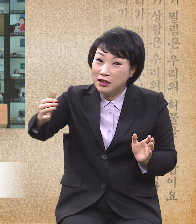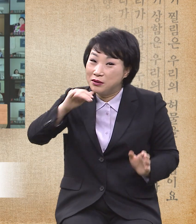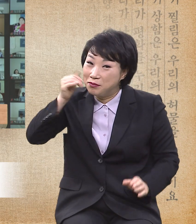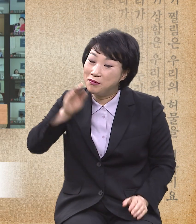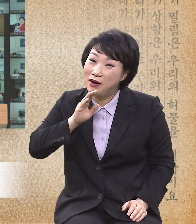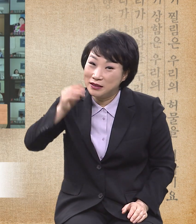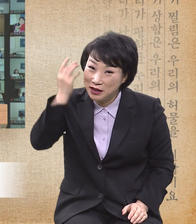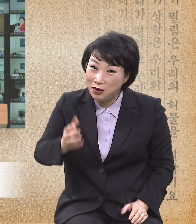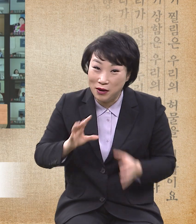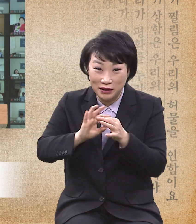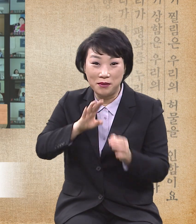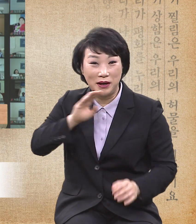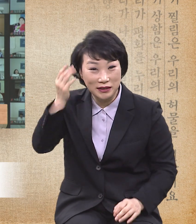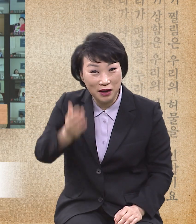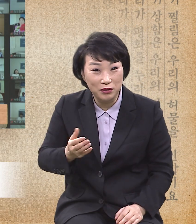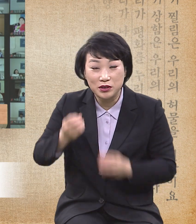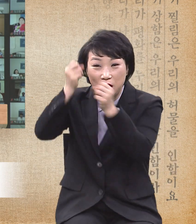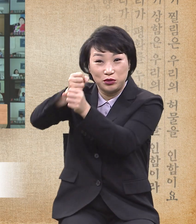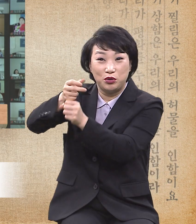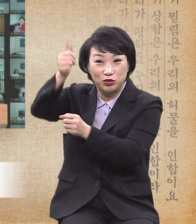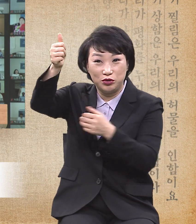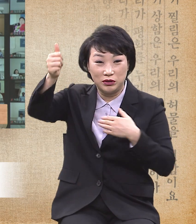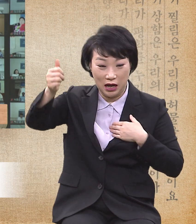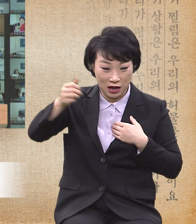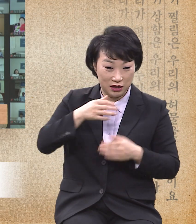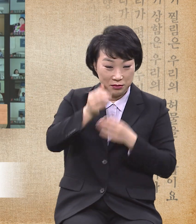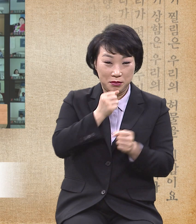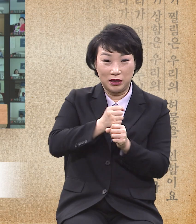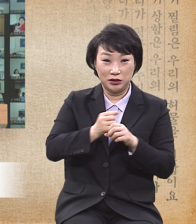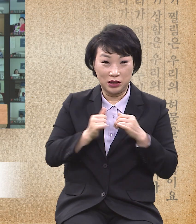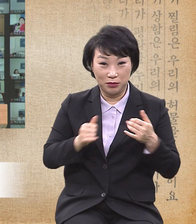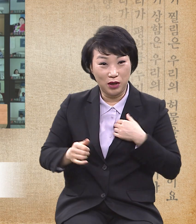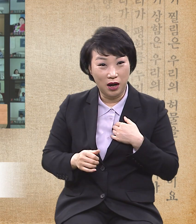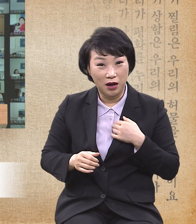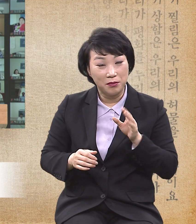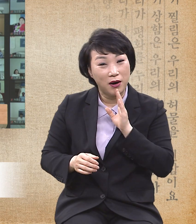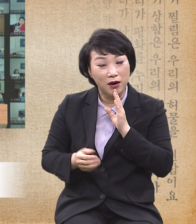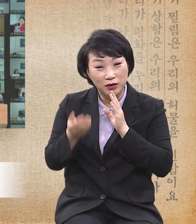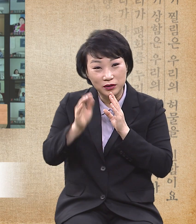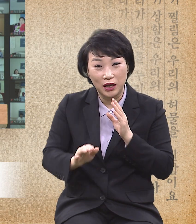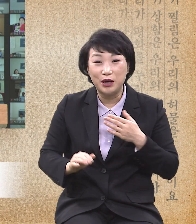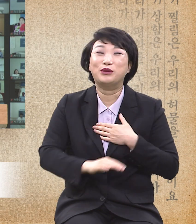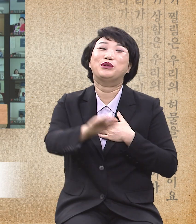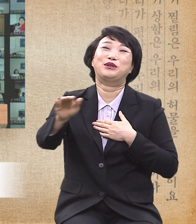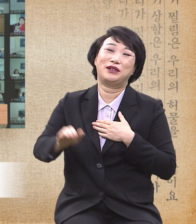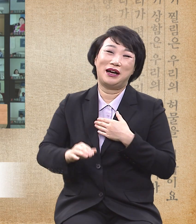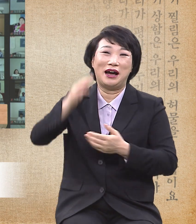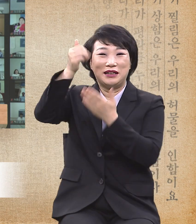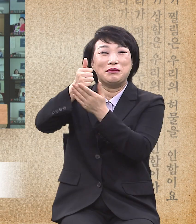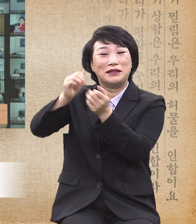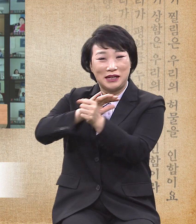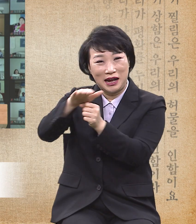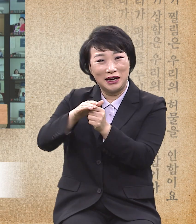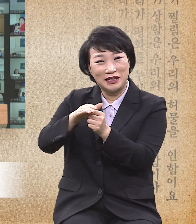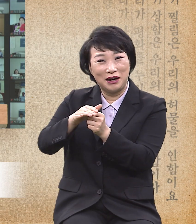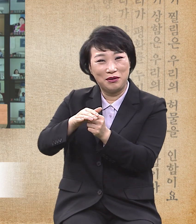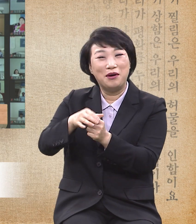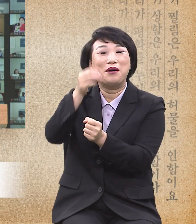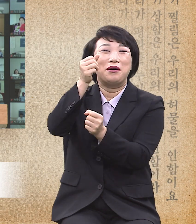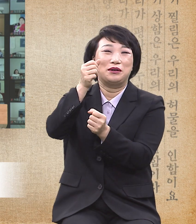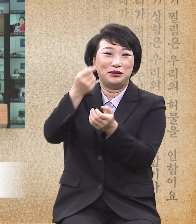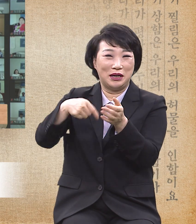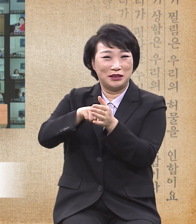됩니까? 창조자와 피조물 사이에. 근데 하나님은 우리를 사랑하는 대상으로